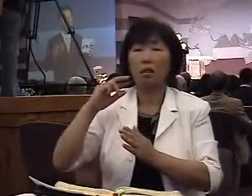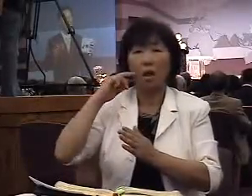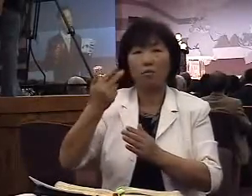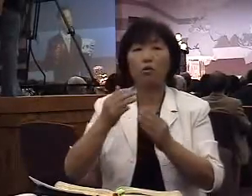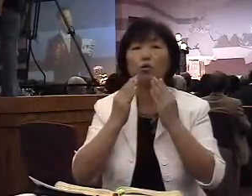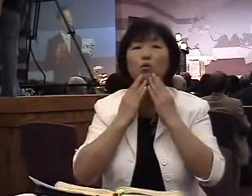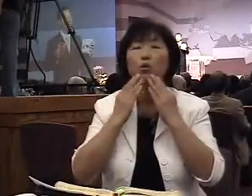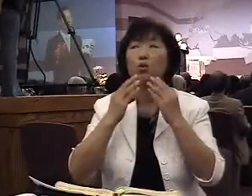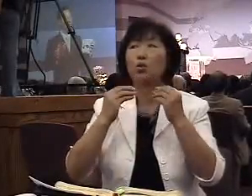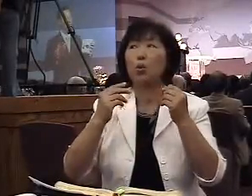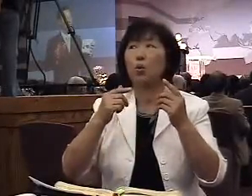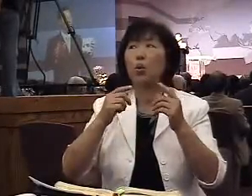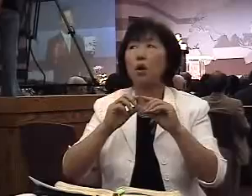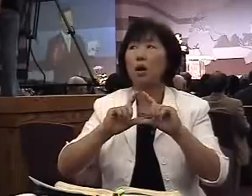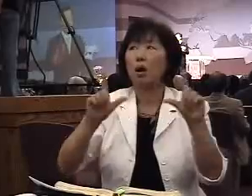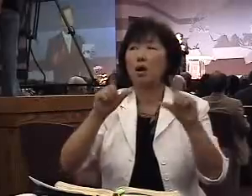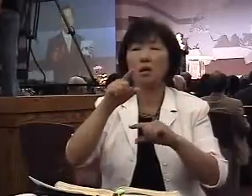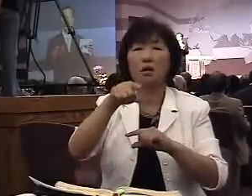페스티벌하게